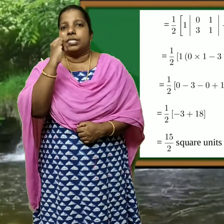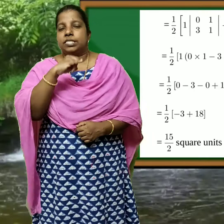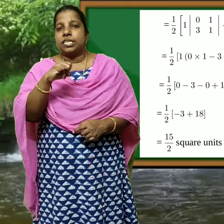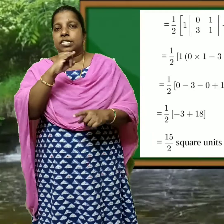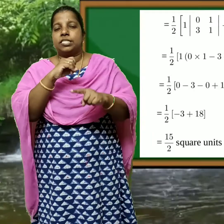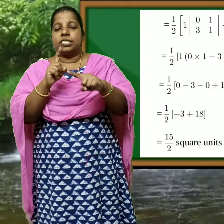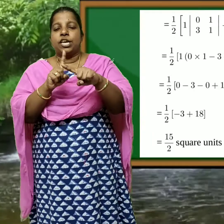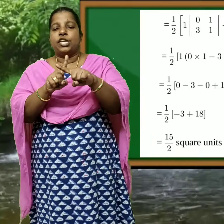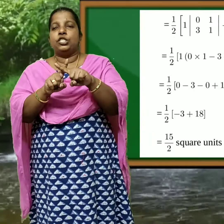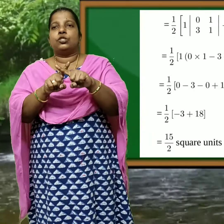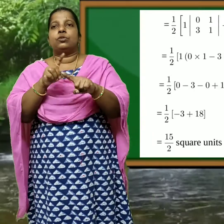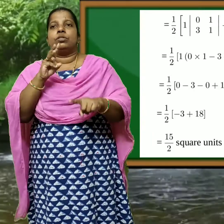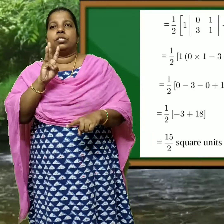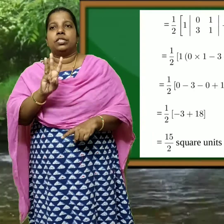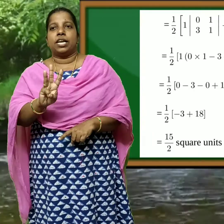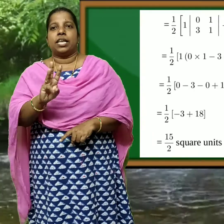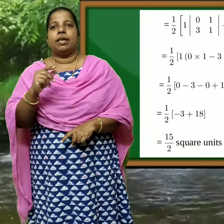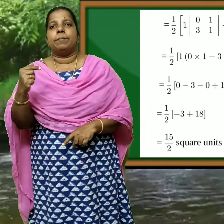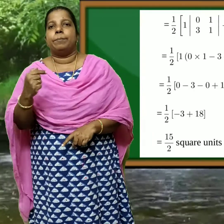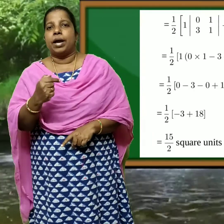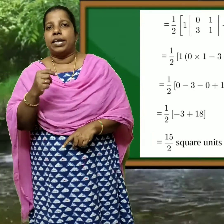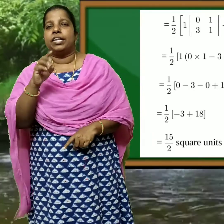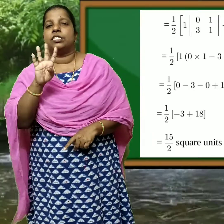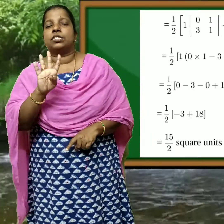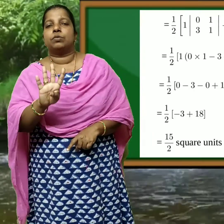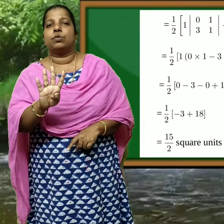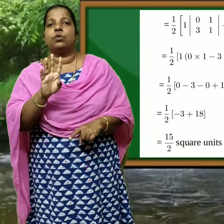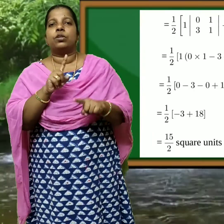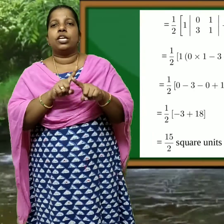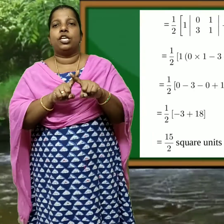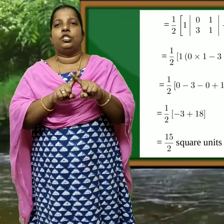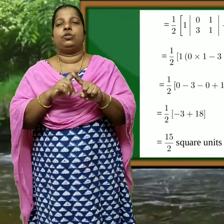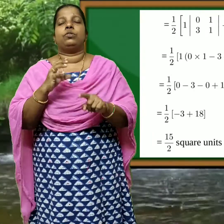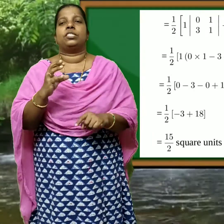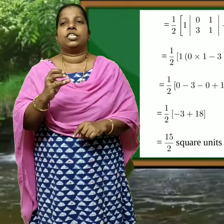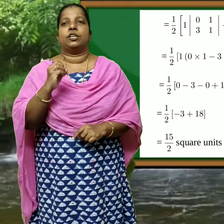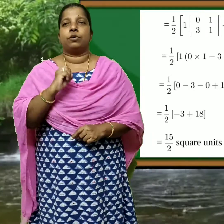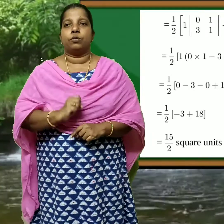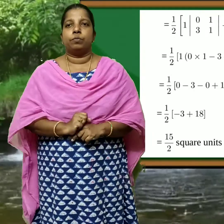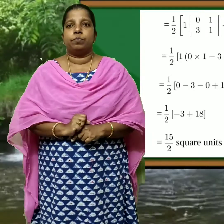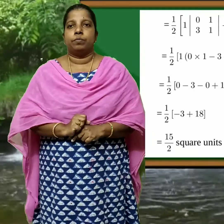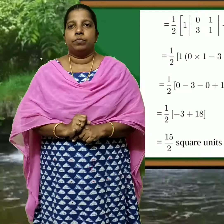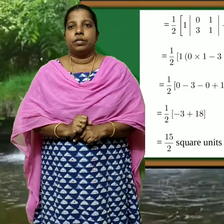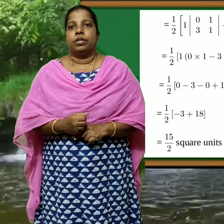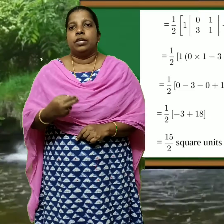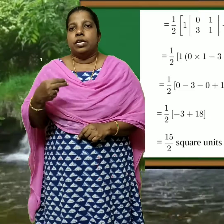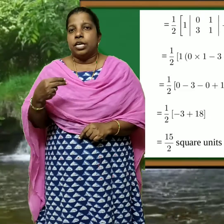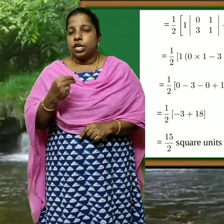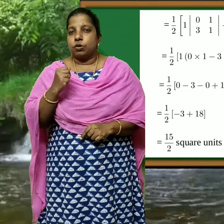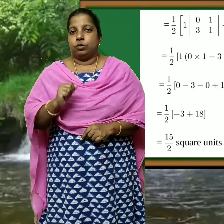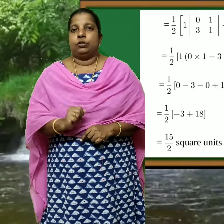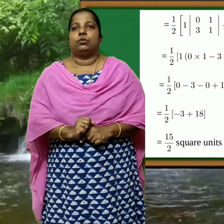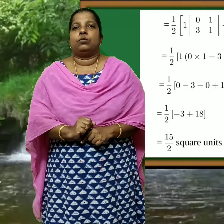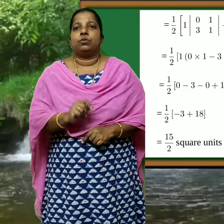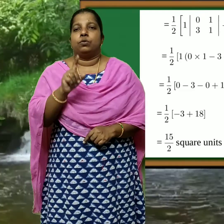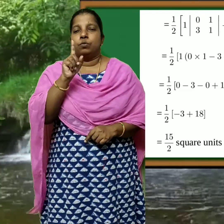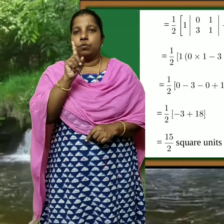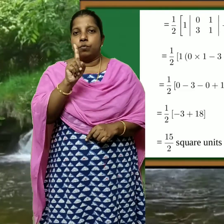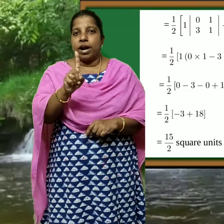ചെയ്യണം. 6 ഇൻറ്റു 3 മൈനസ് 4 ഇൻറ്റു 0 ഈക്വൽ ടു